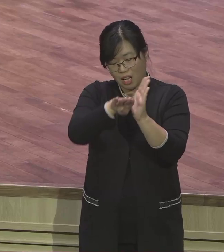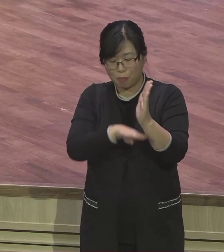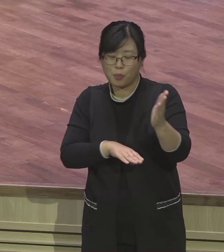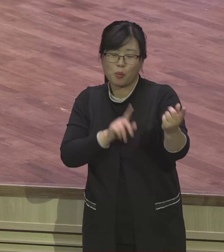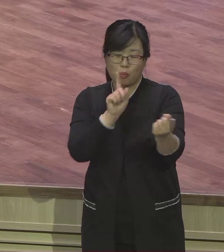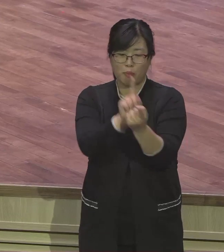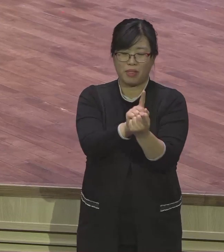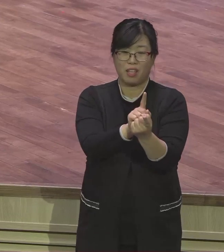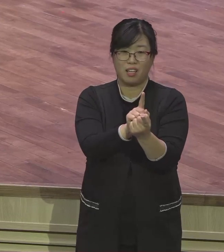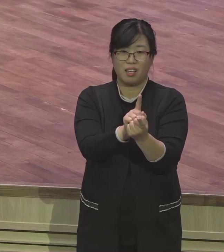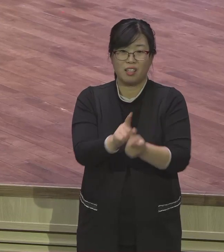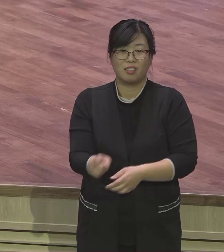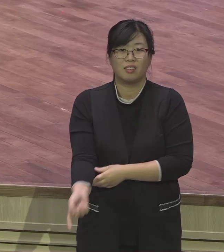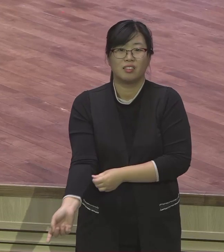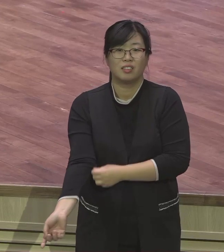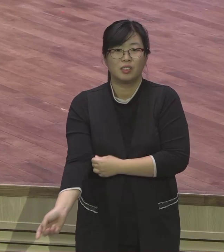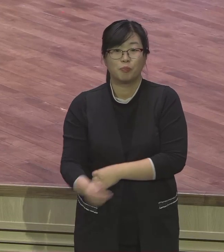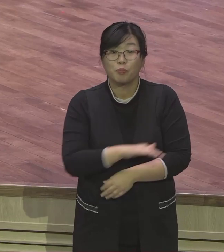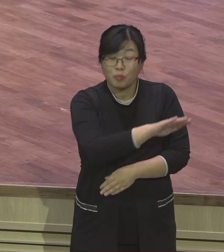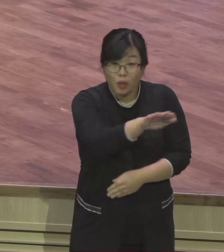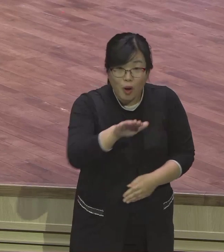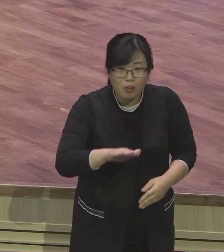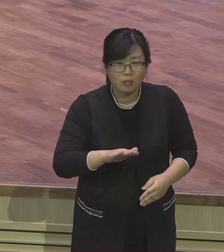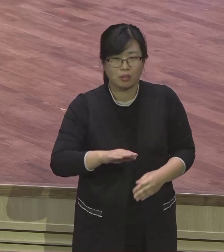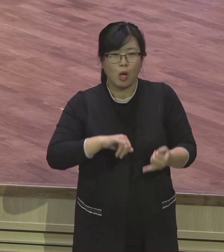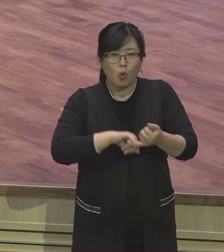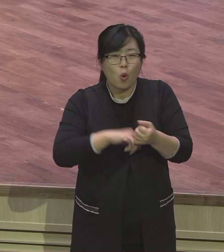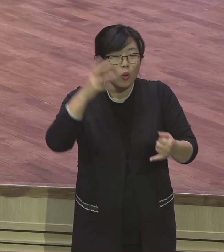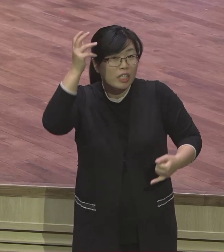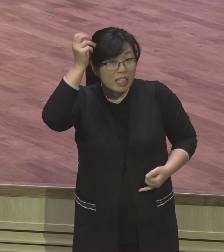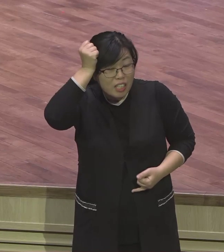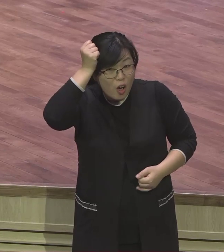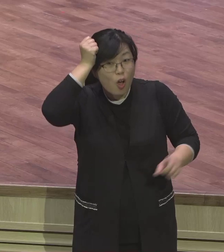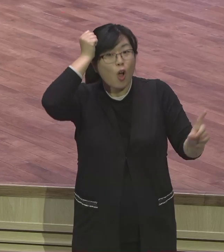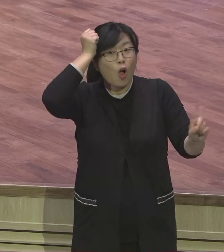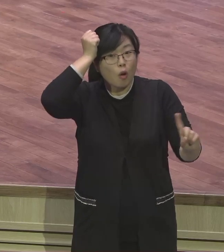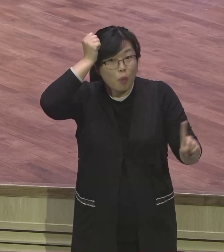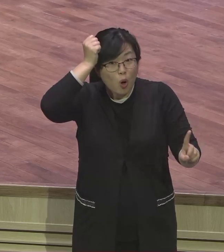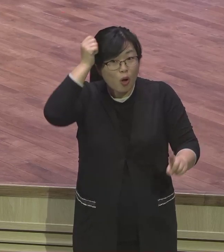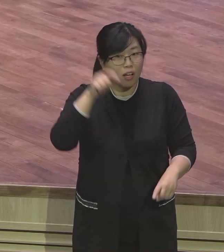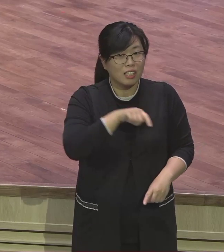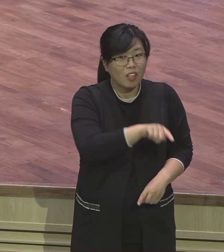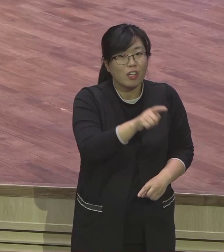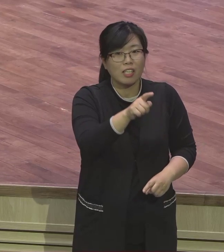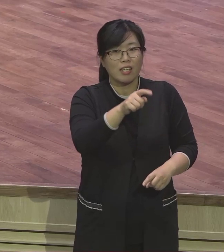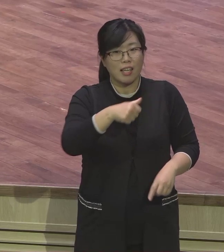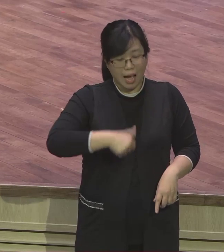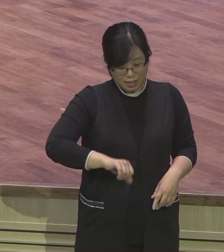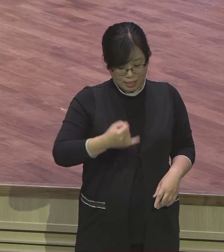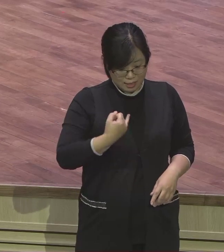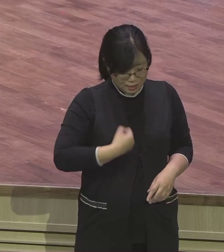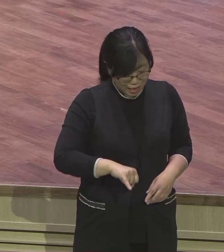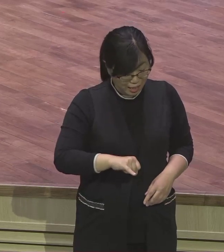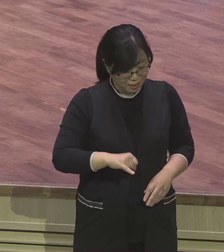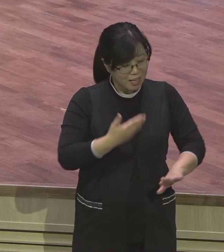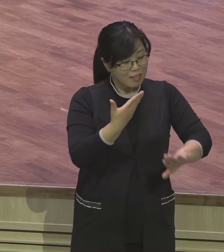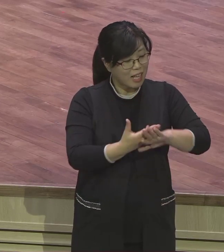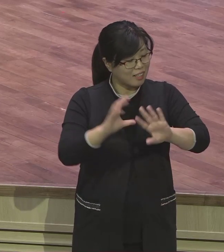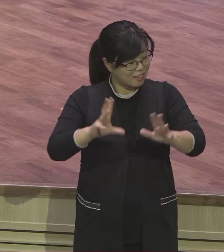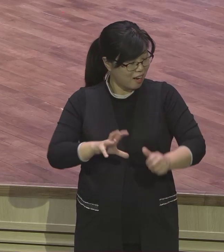알라 너 자손이 이방에서 개기되어 그들을 섬기겠고 그들은 400년 동안 너 자손을 괴롭히리니 그들이 섬기는 나라를 내가